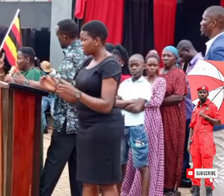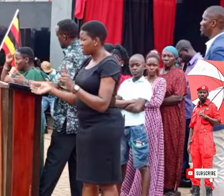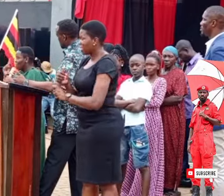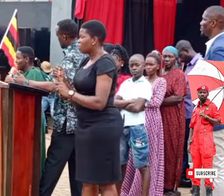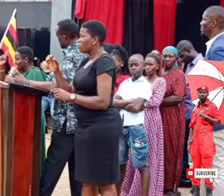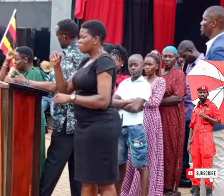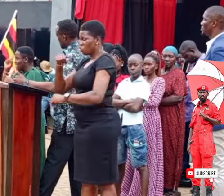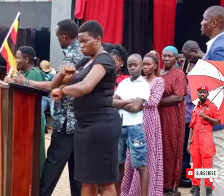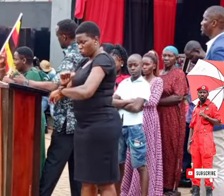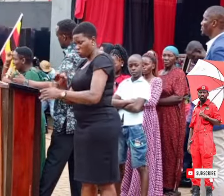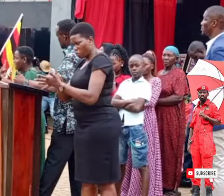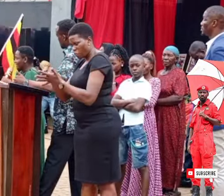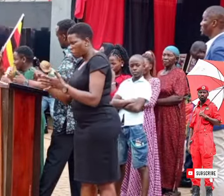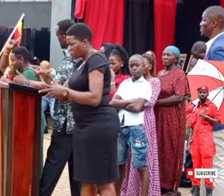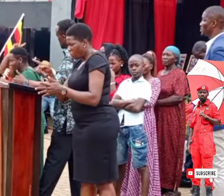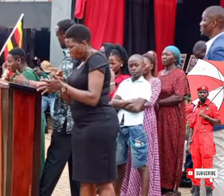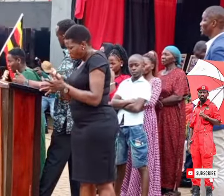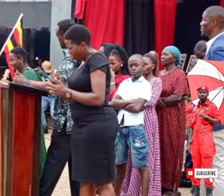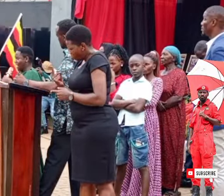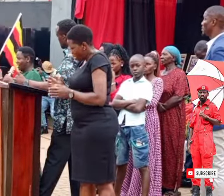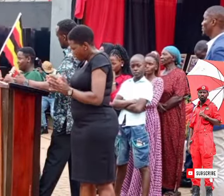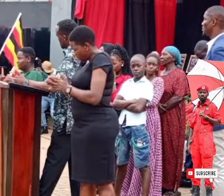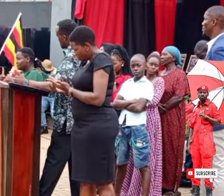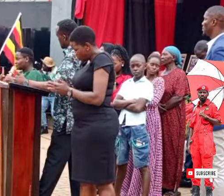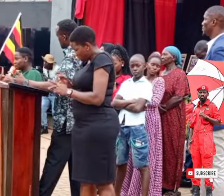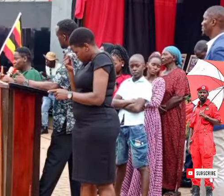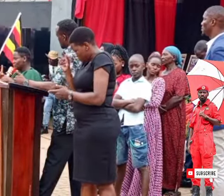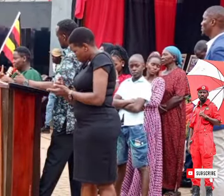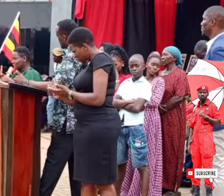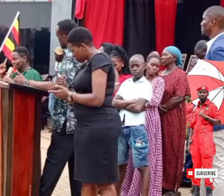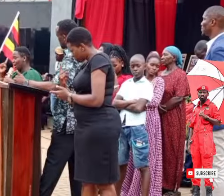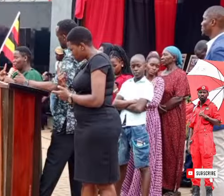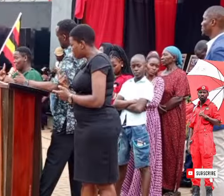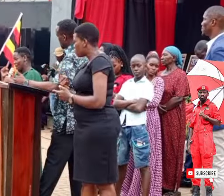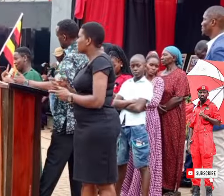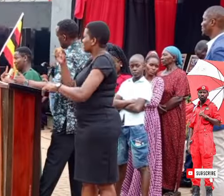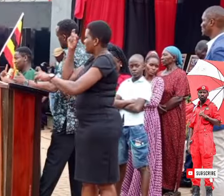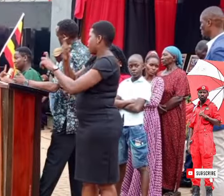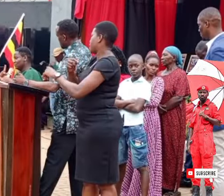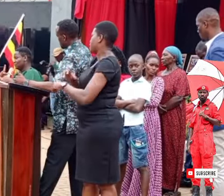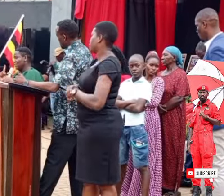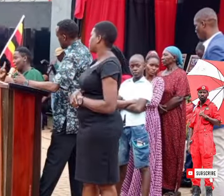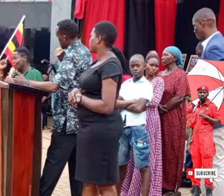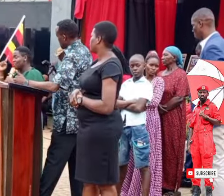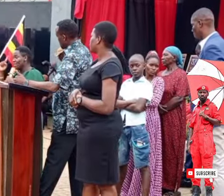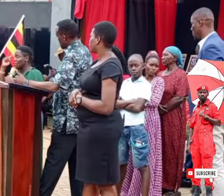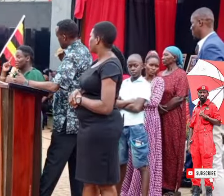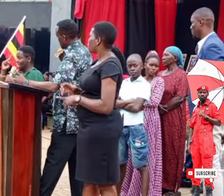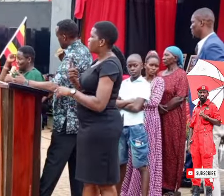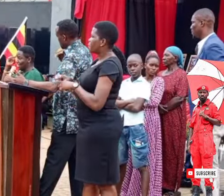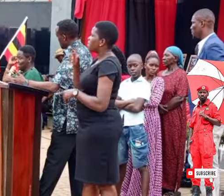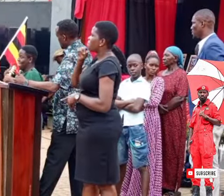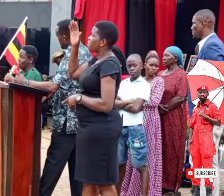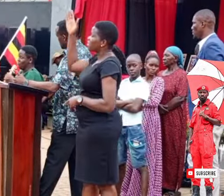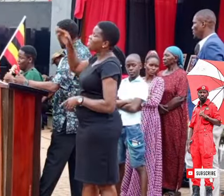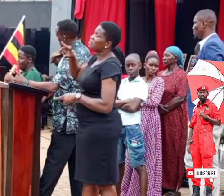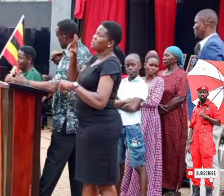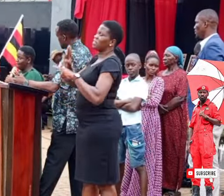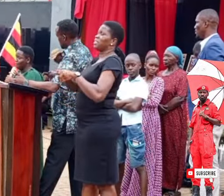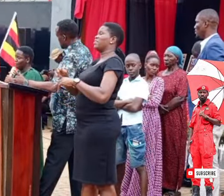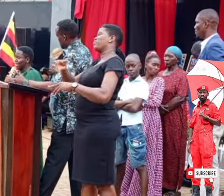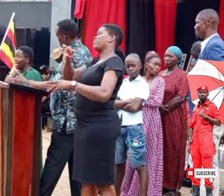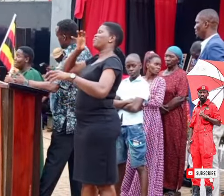sana nti akugambye kasula alikwana ekisiroka kitanuba naye ngaomusajja wajja